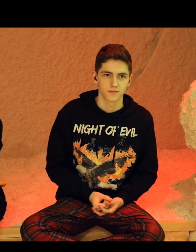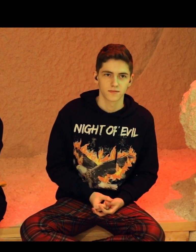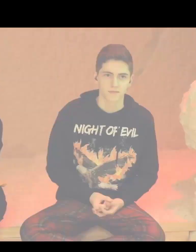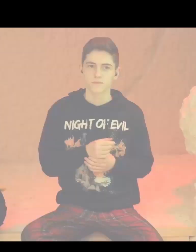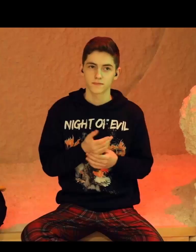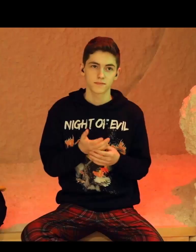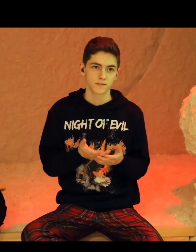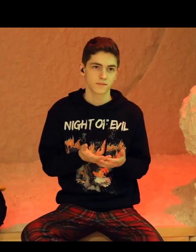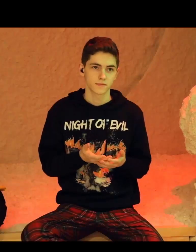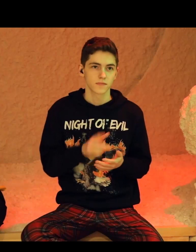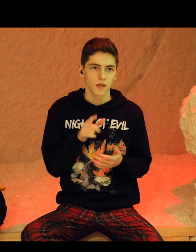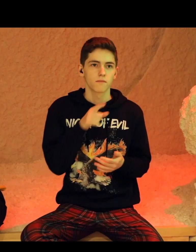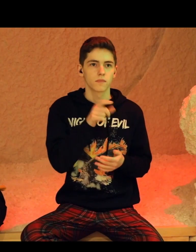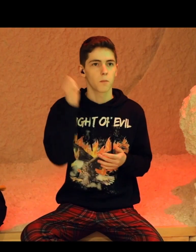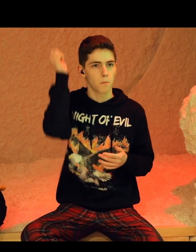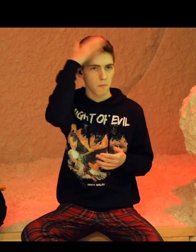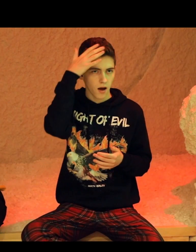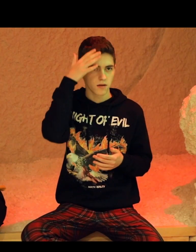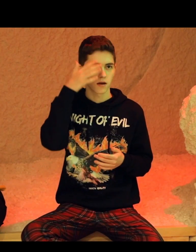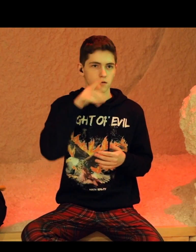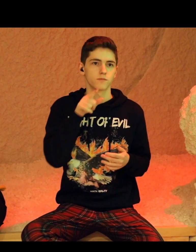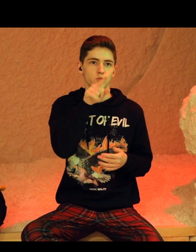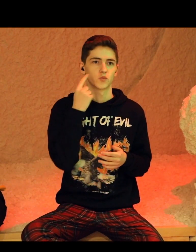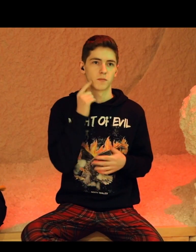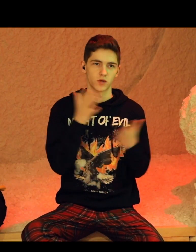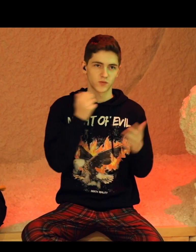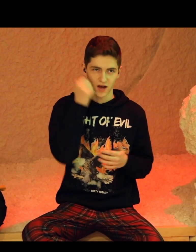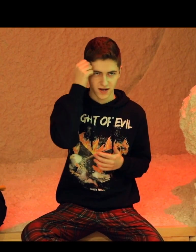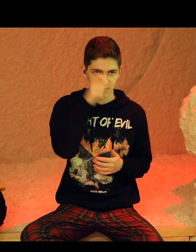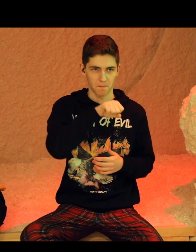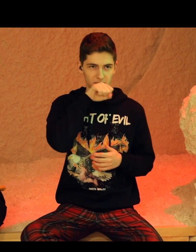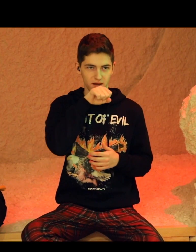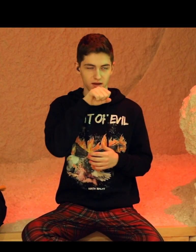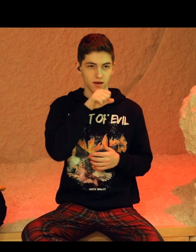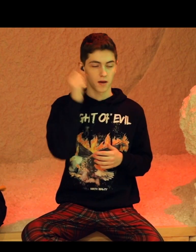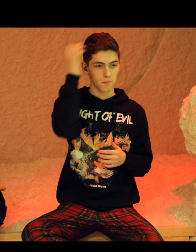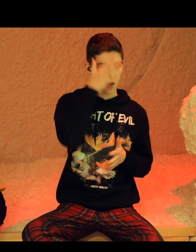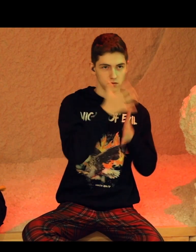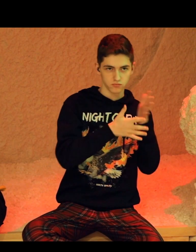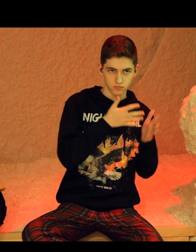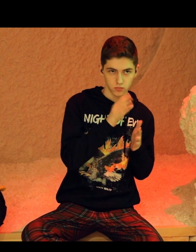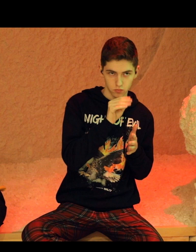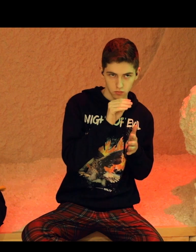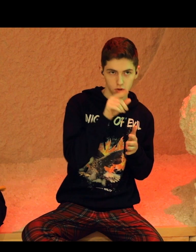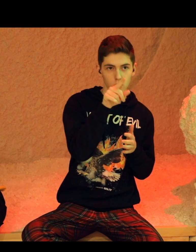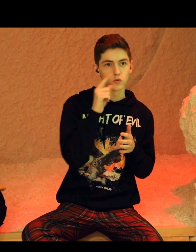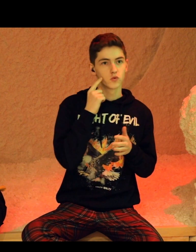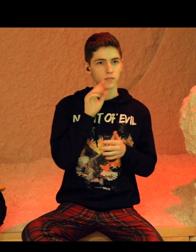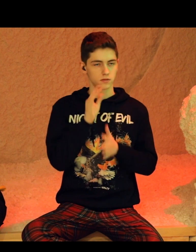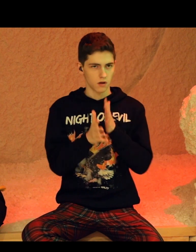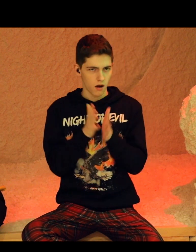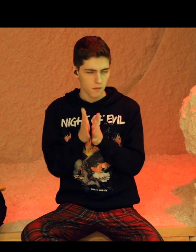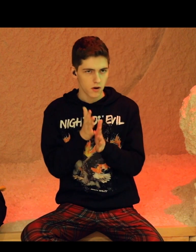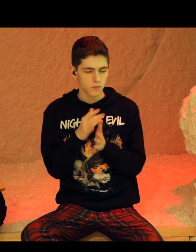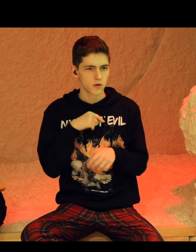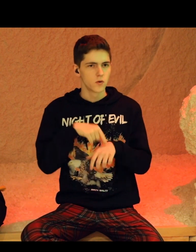շնորհակալություն, մենք ունենք շատ մեծ ձեռքբերում, որը վայելում ենք։ Շնորհակալություն Մարիային, շնորհակալություն